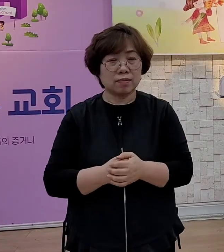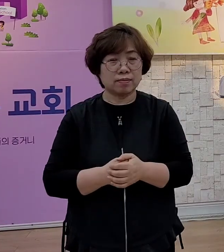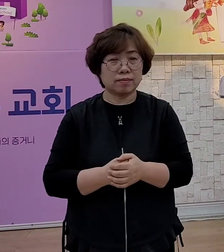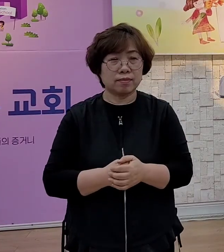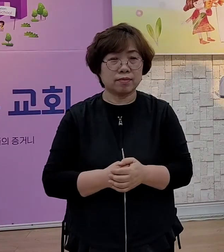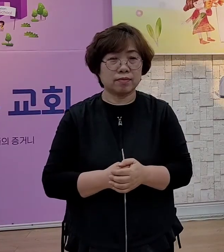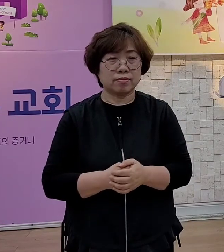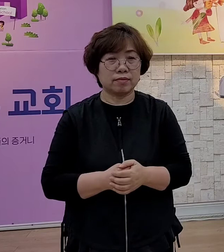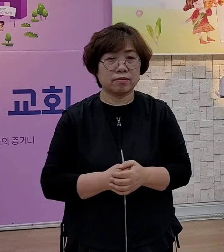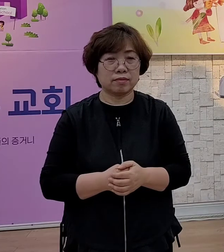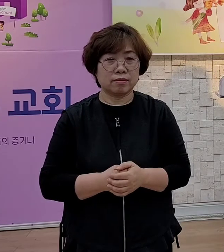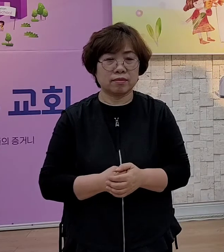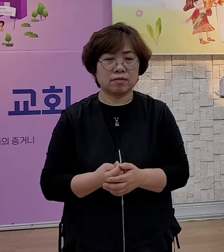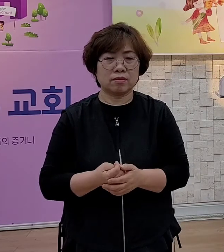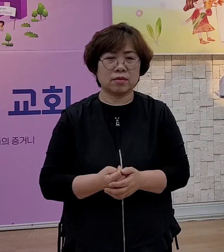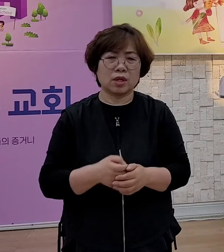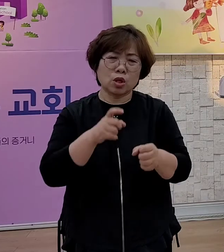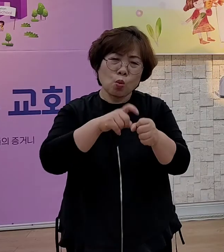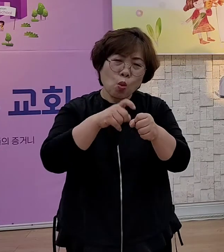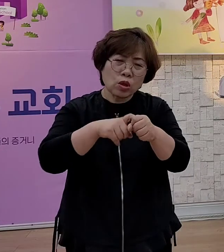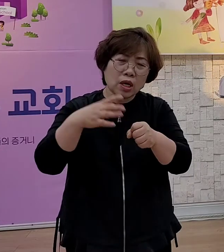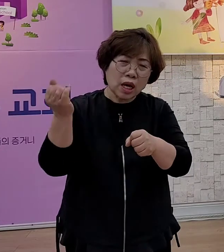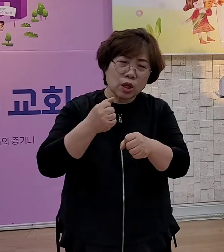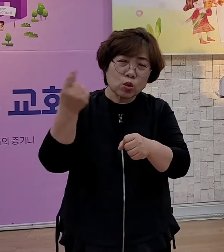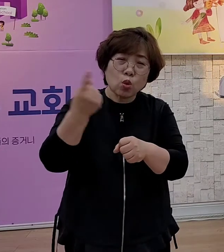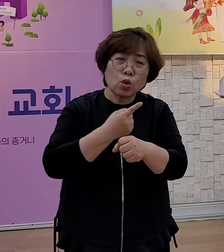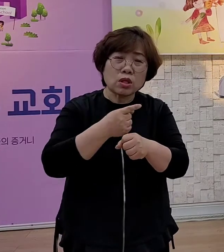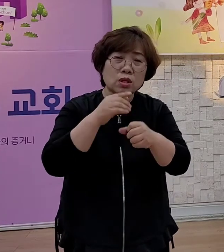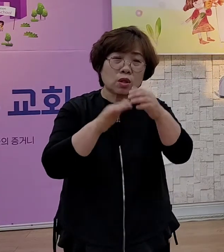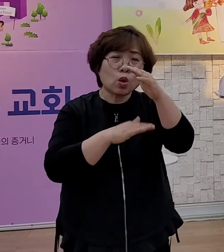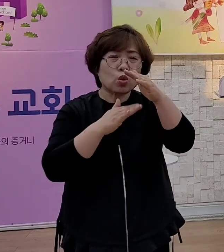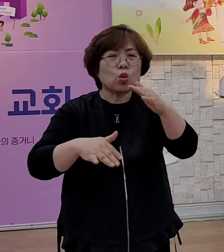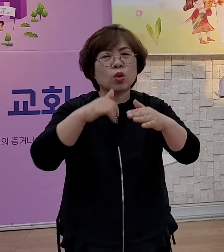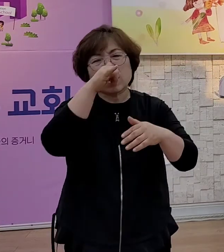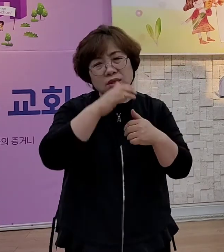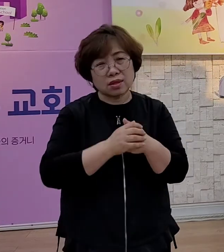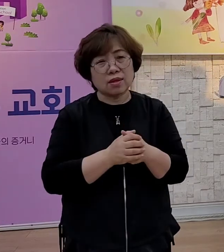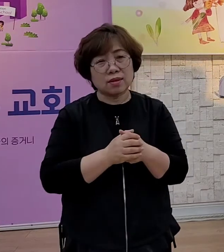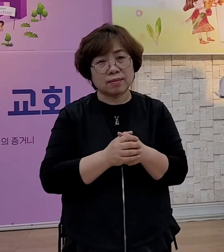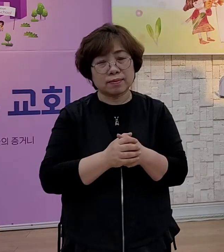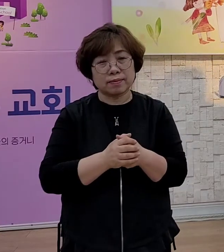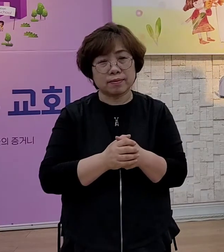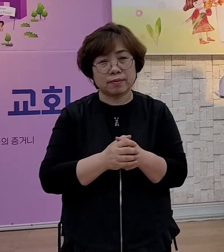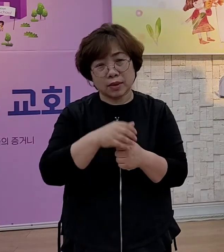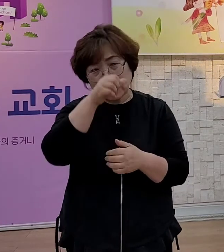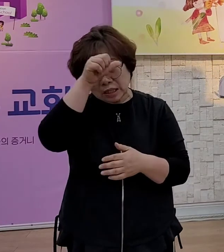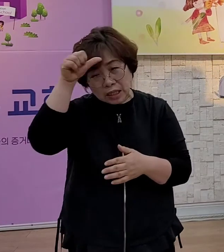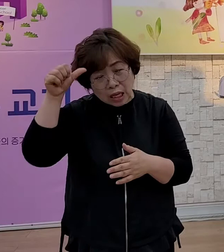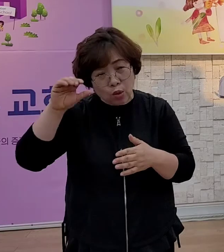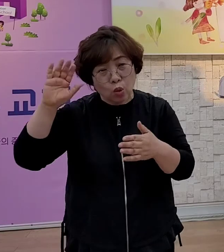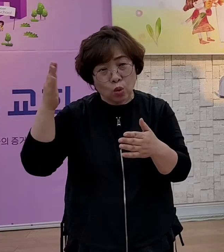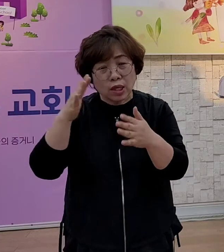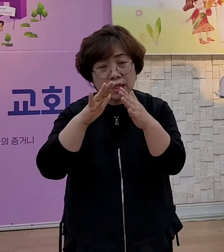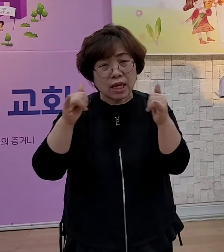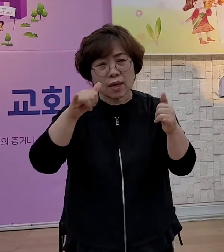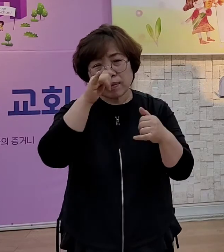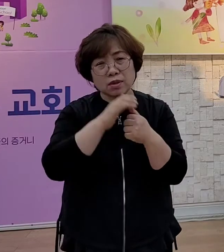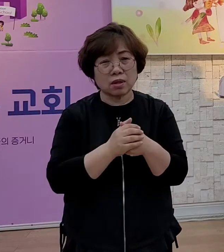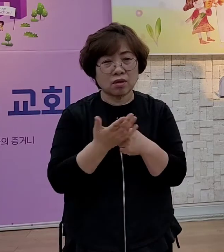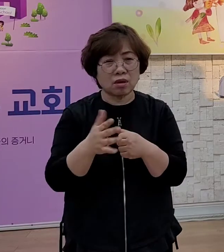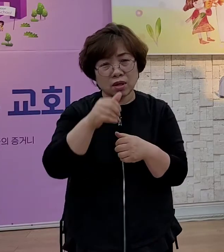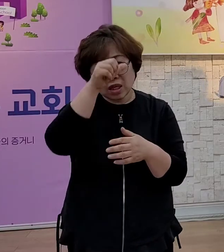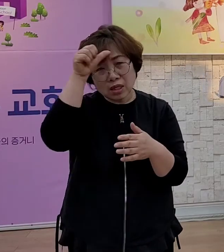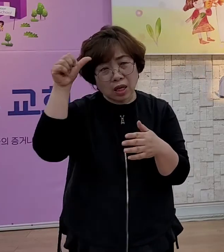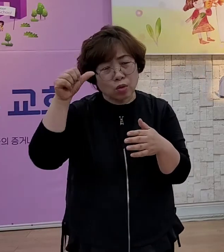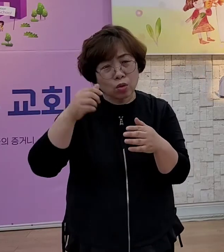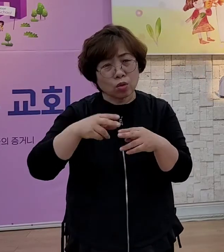장로돼요. 그런 목적으로 오는 사람이 있습니다. 근데 제가 아는 교회들 많이 있어요. 장로 됐거든요. 그러고 나서 1년도 안 돼서 딴 교회 가는